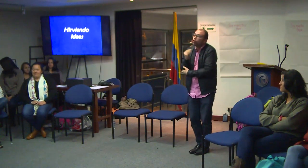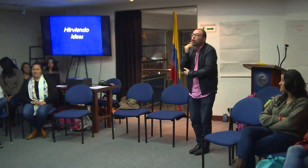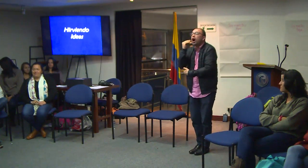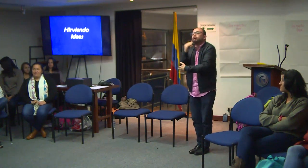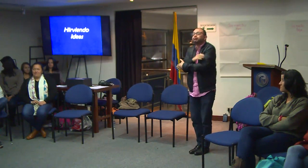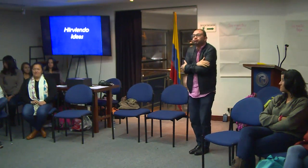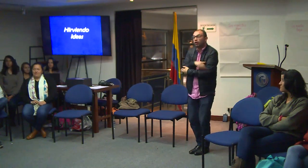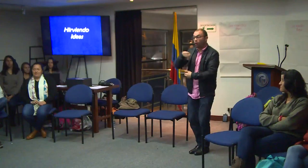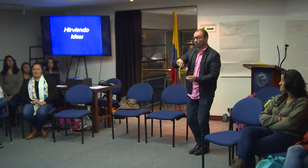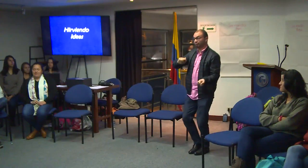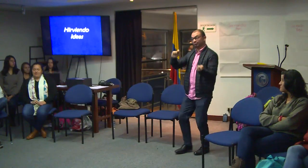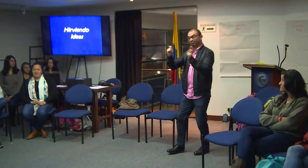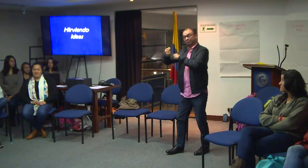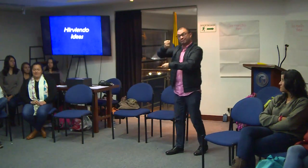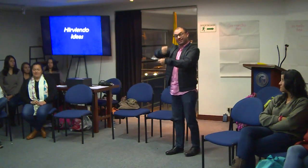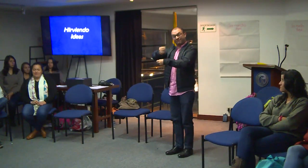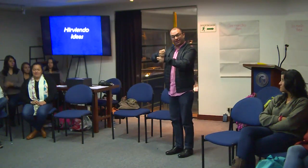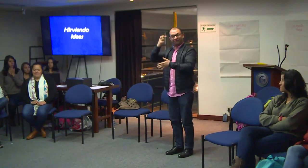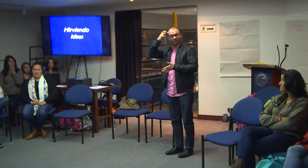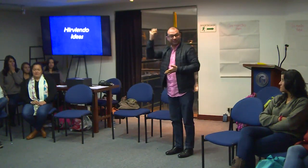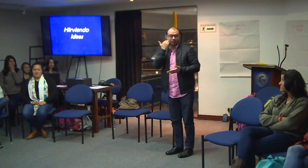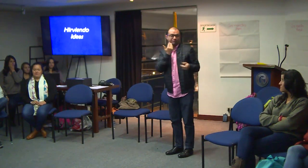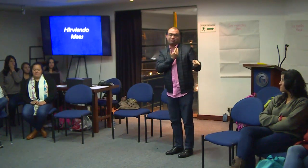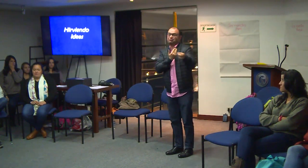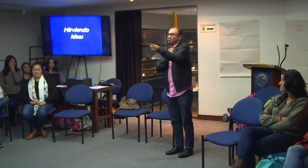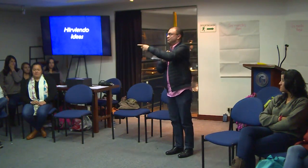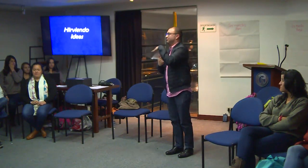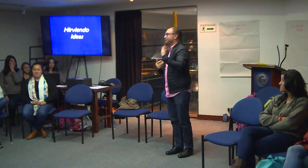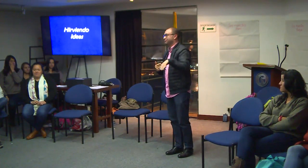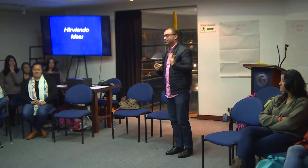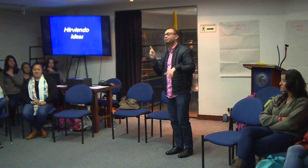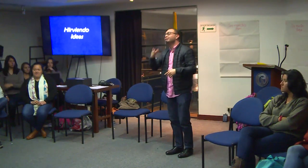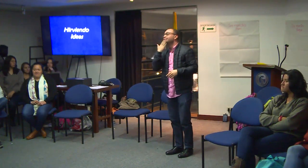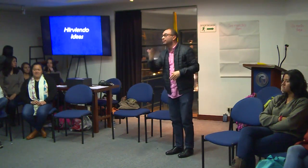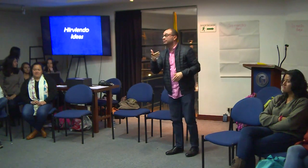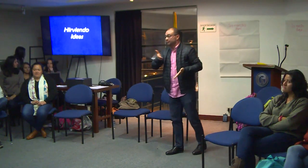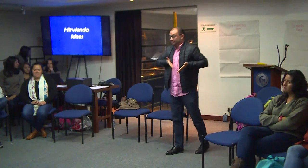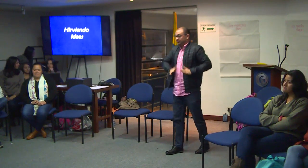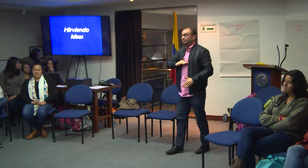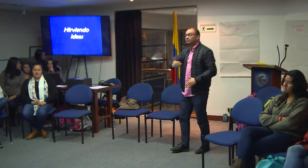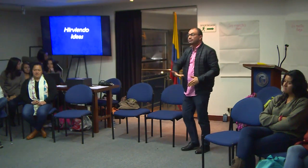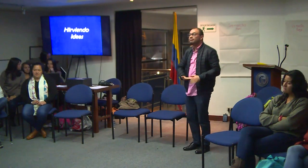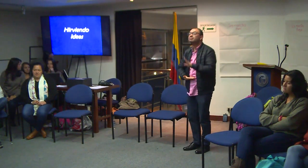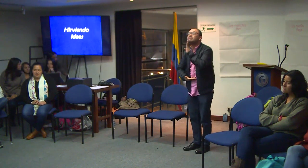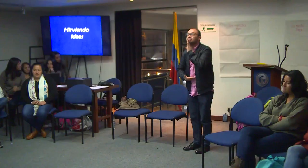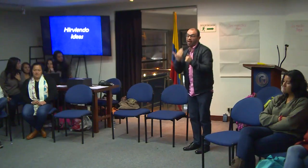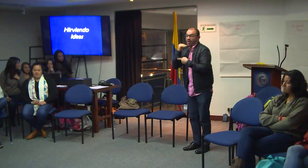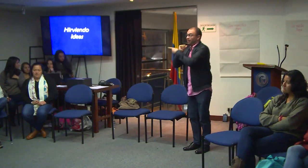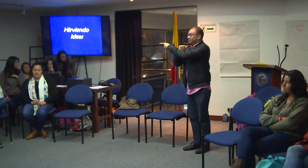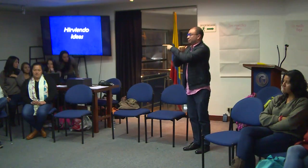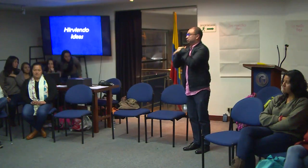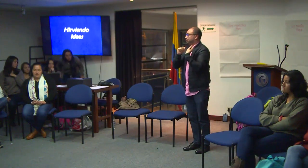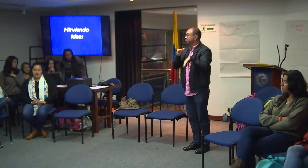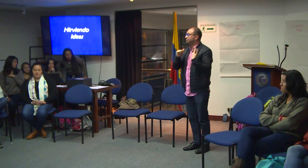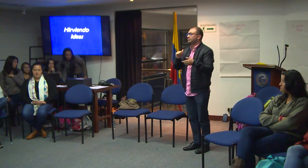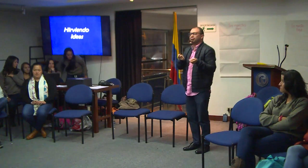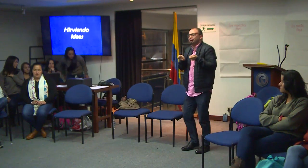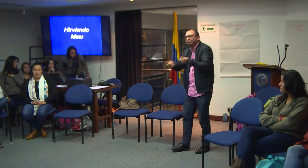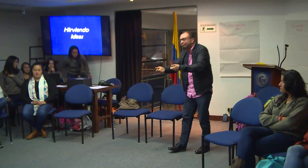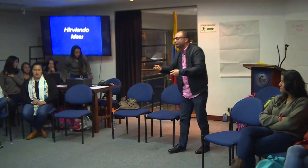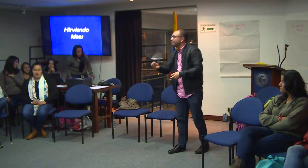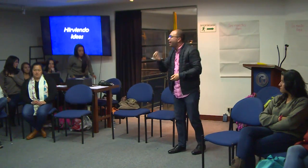para celebrar la reivindicación de los derechos de la mujer, de la lucha que la mujer ha hecho, porque es gracias a esa